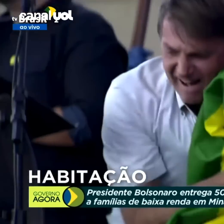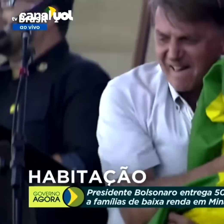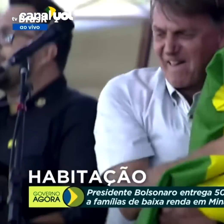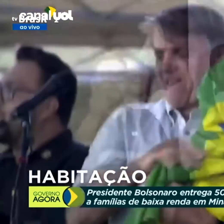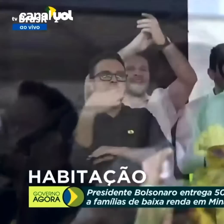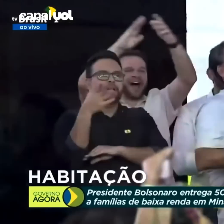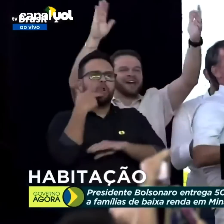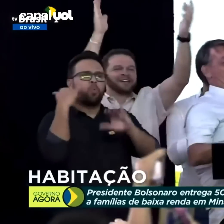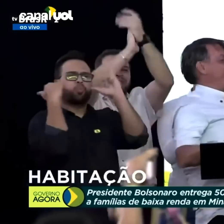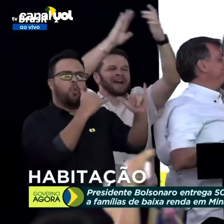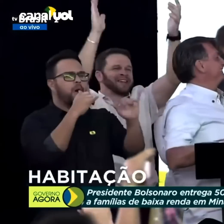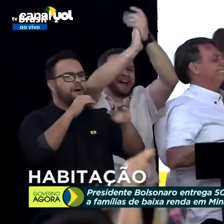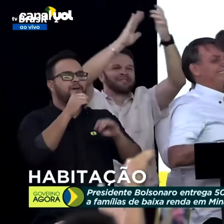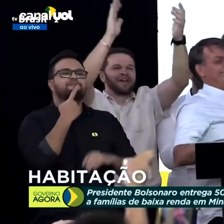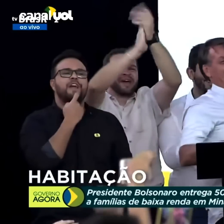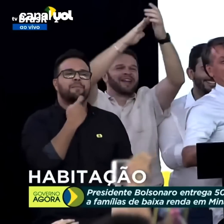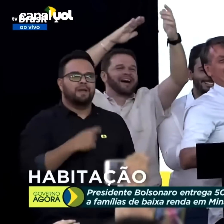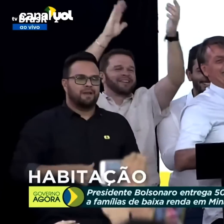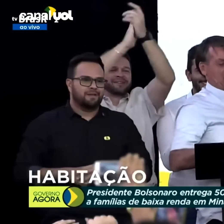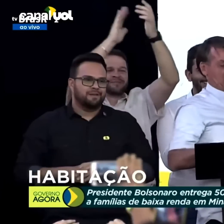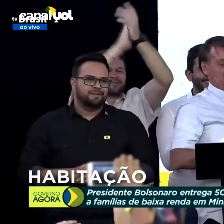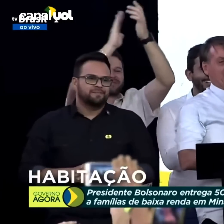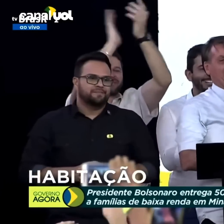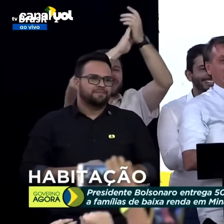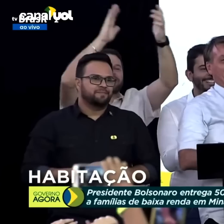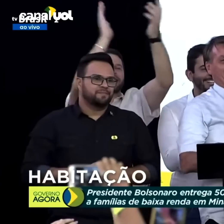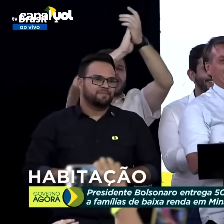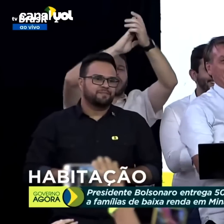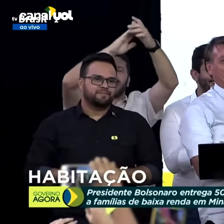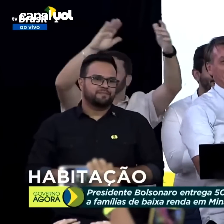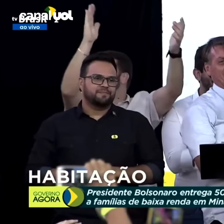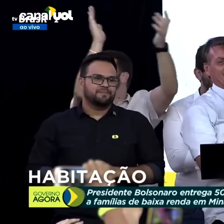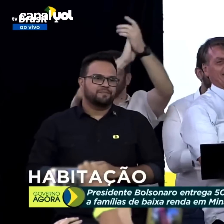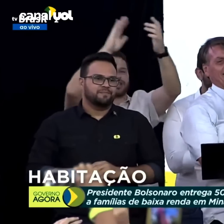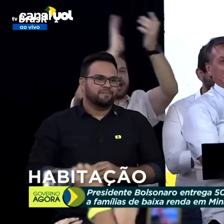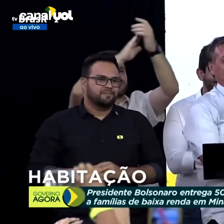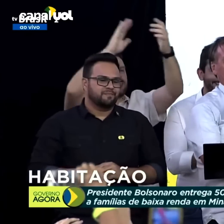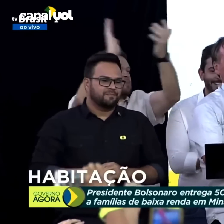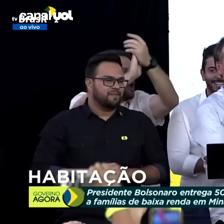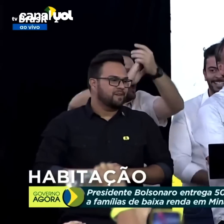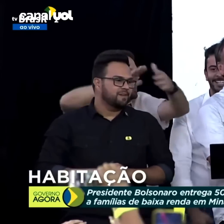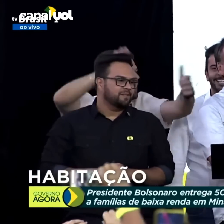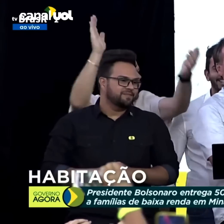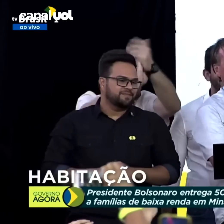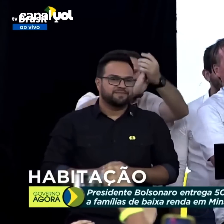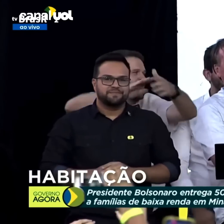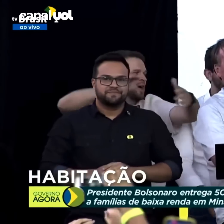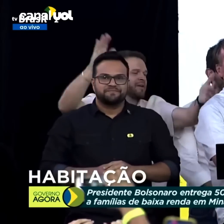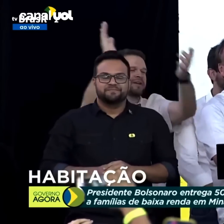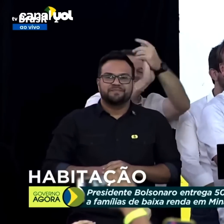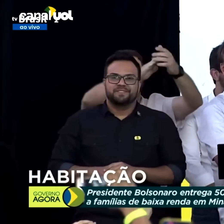nossa bandeira jamais será vermelha, a nossa bandeira jamais será vermelha, a